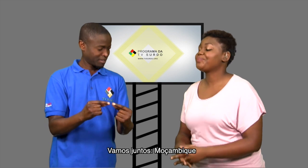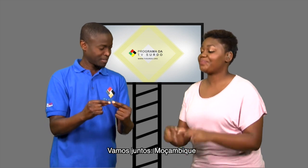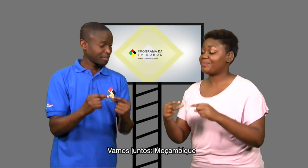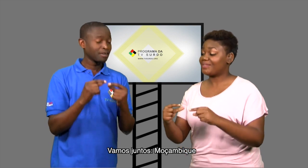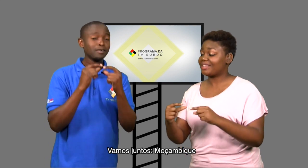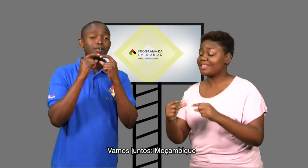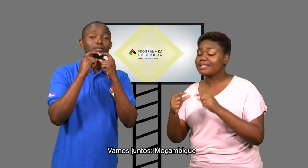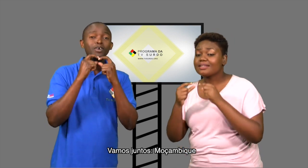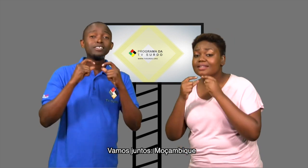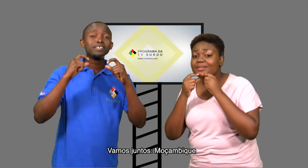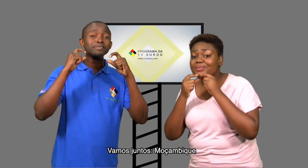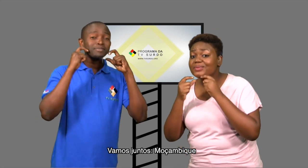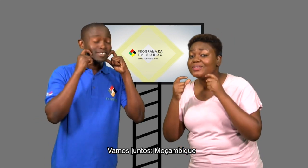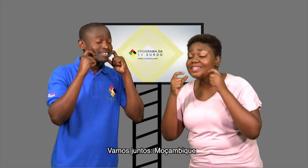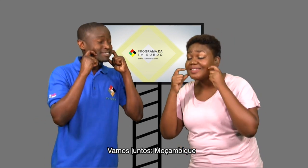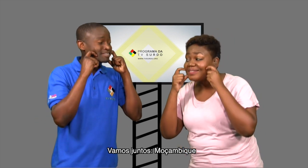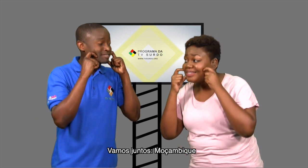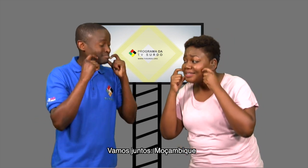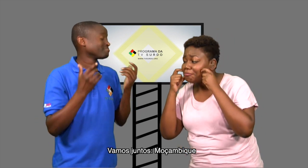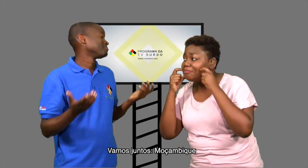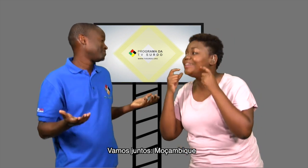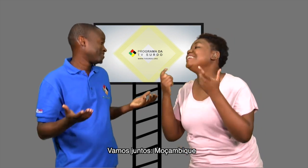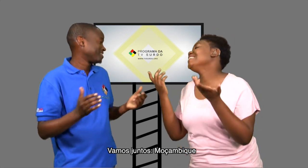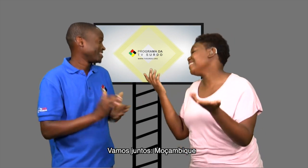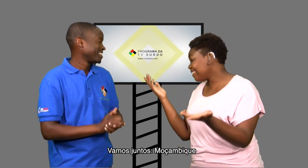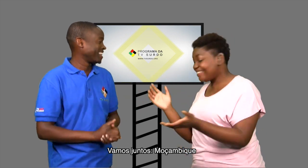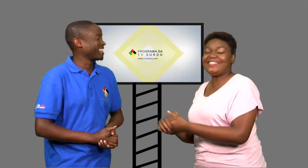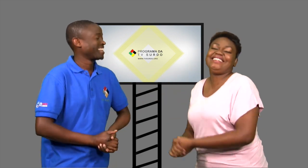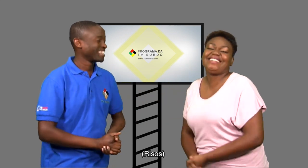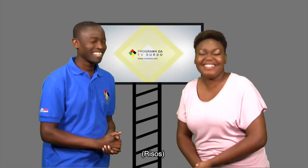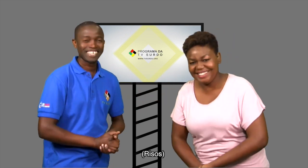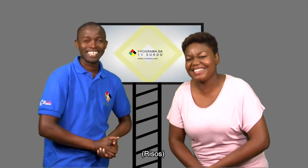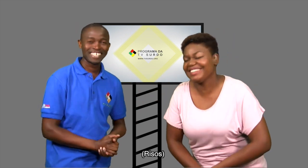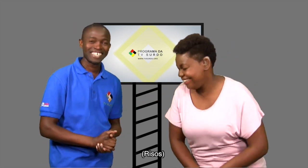Vamos juntos. Moçambique.